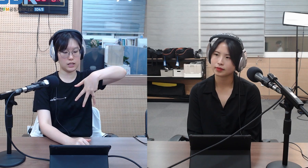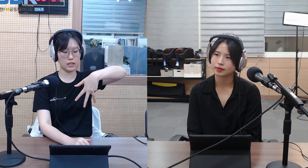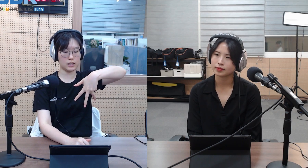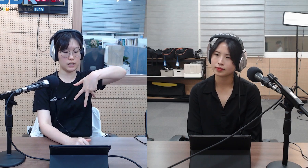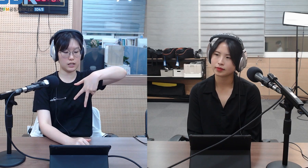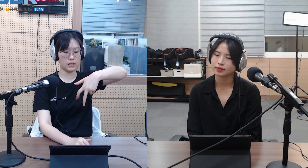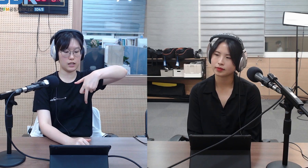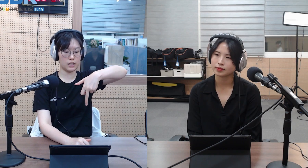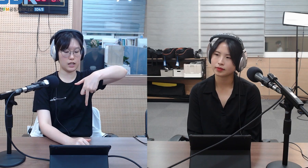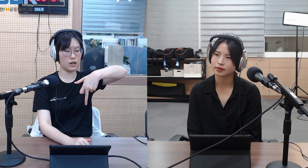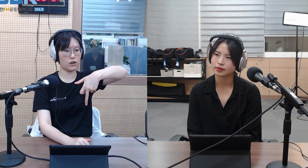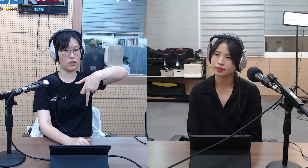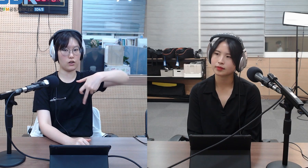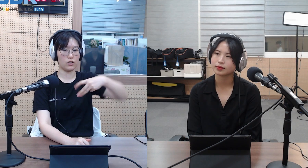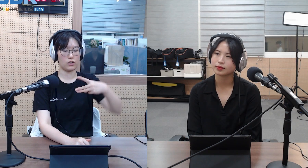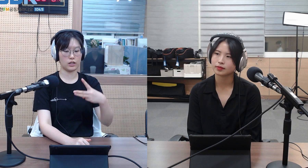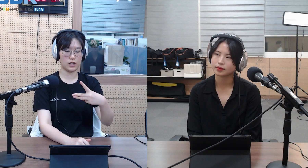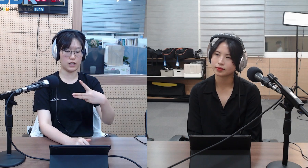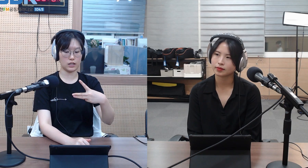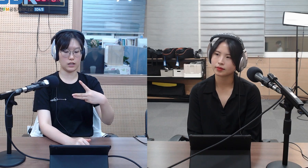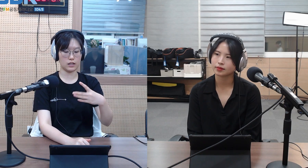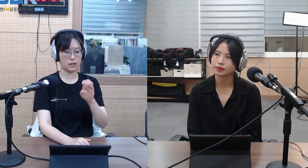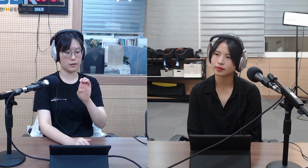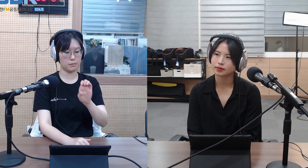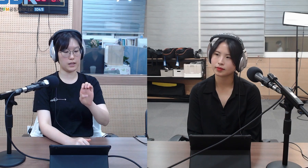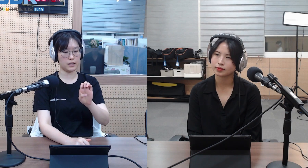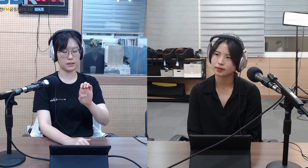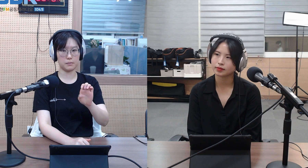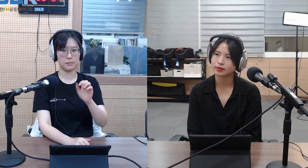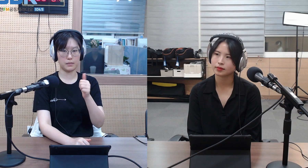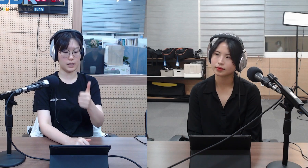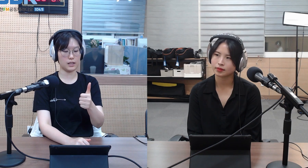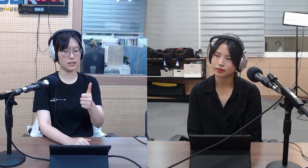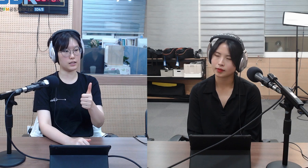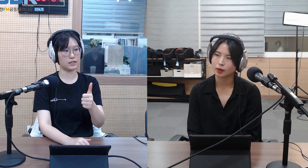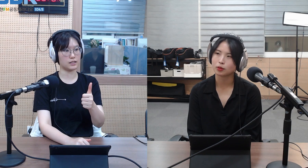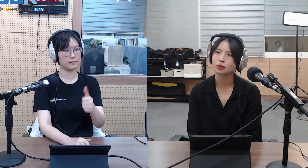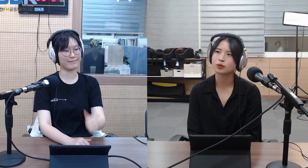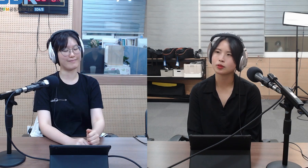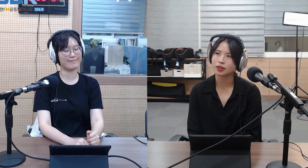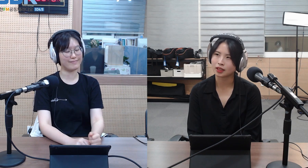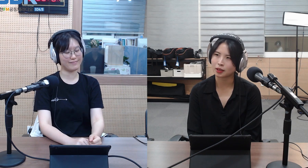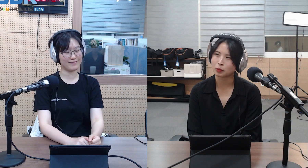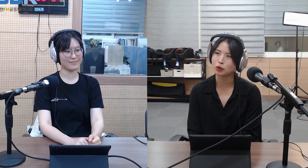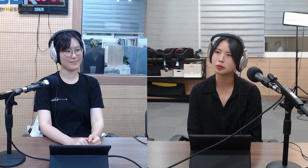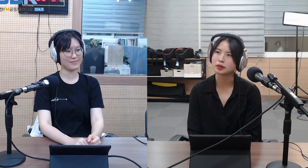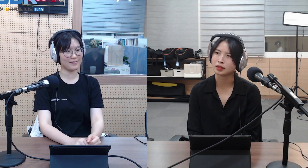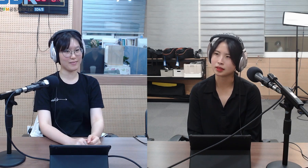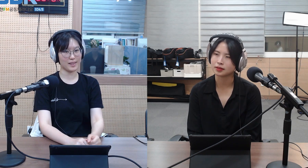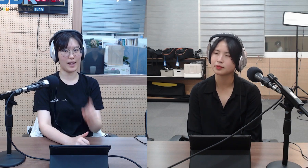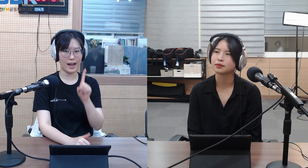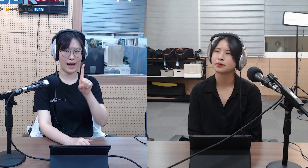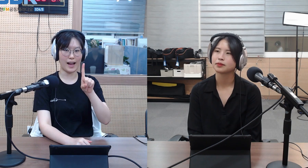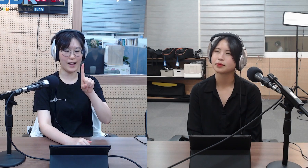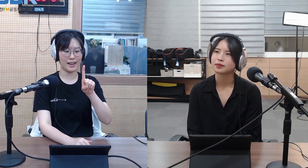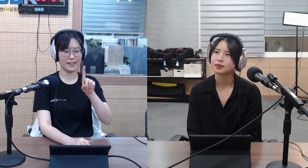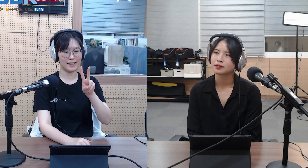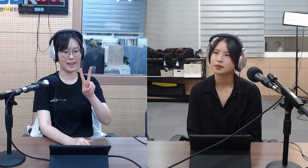치읒, 키역, 피읒, 피읍, 히읗. 네. 모음은 아,